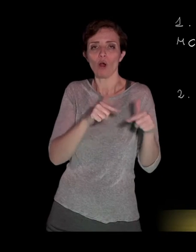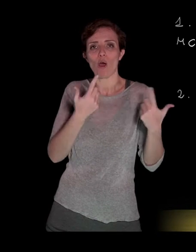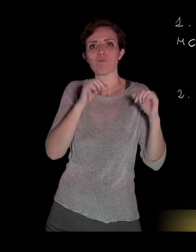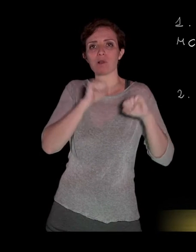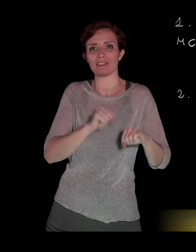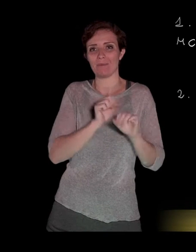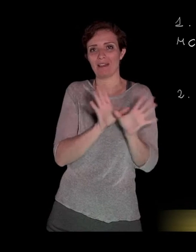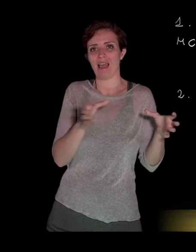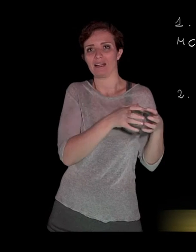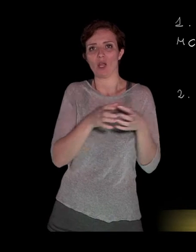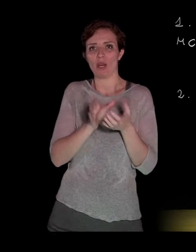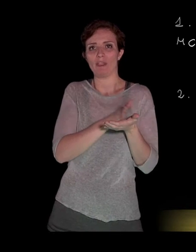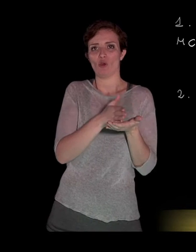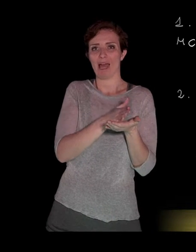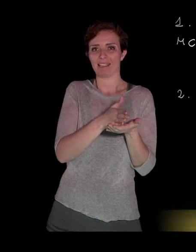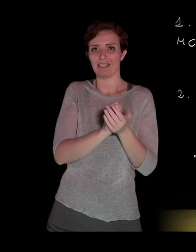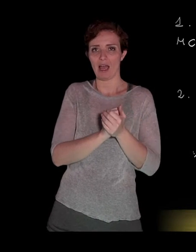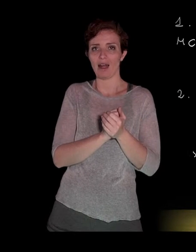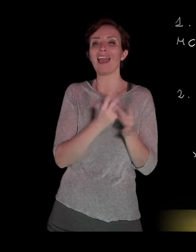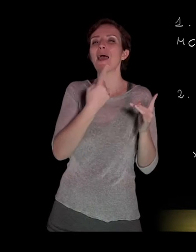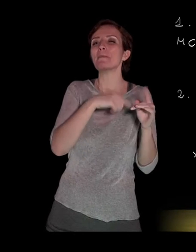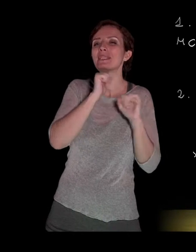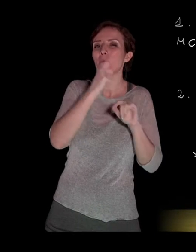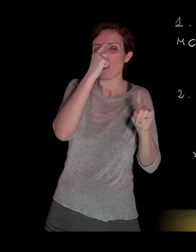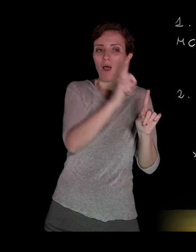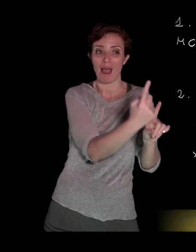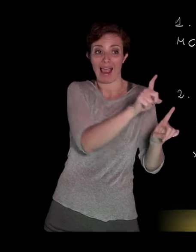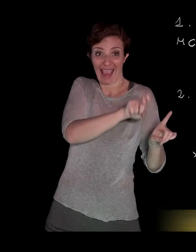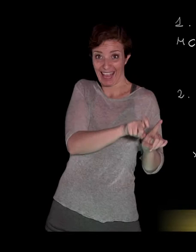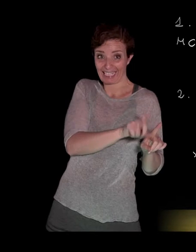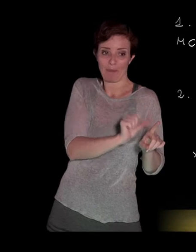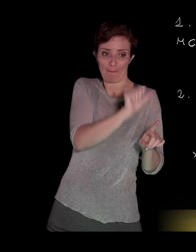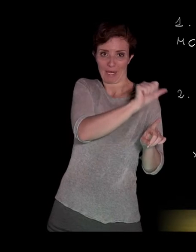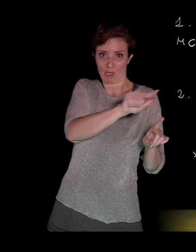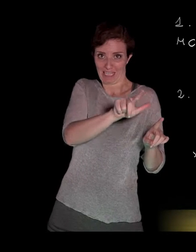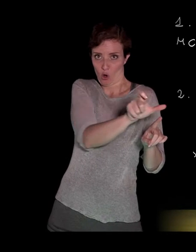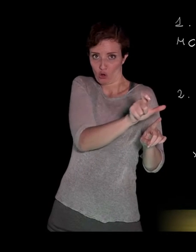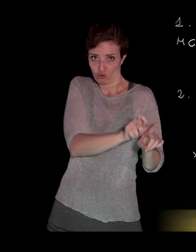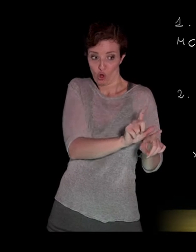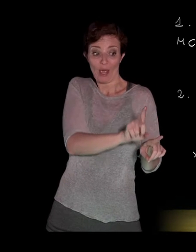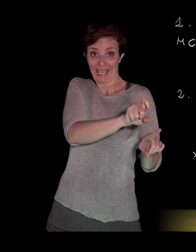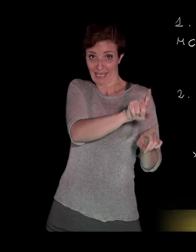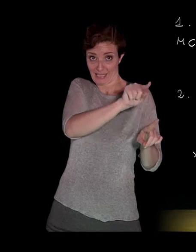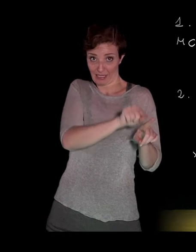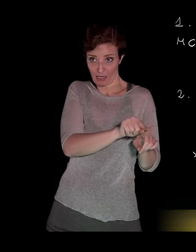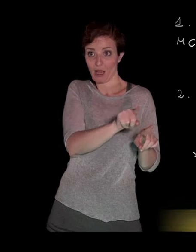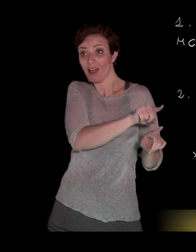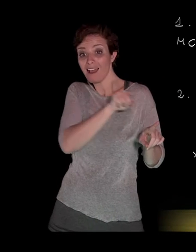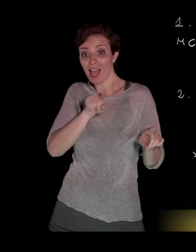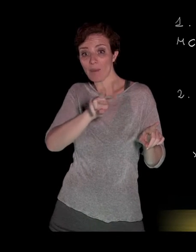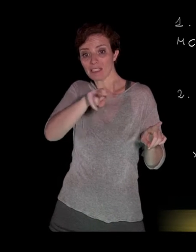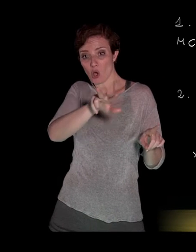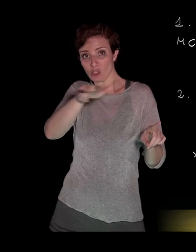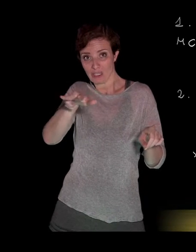raccoglimento raccoglimento parziale in particolare è possibile raccogliere la x tra i primi due termini e